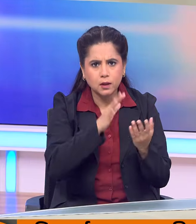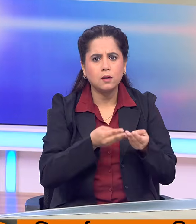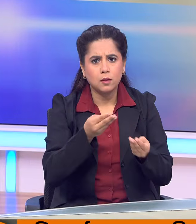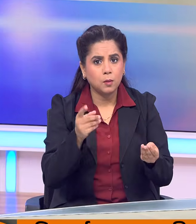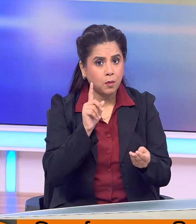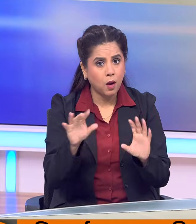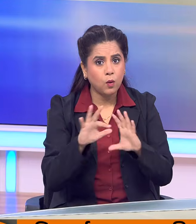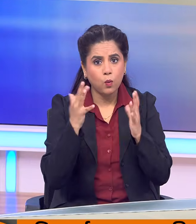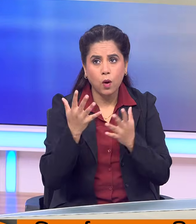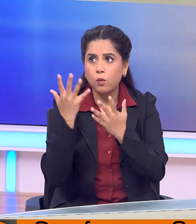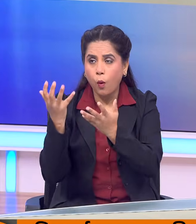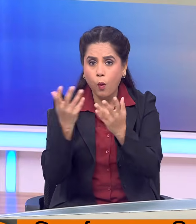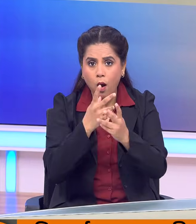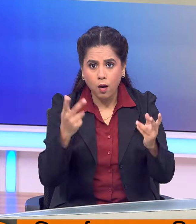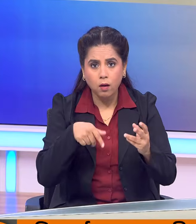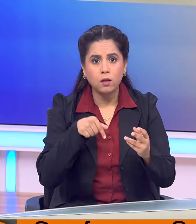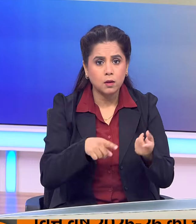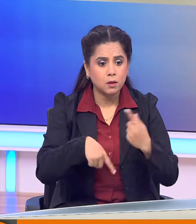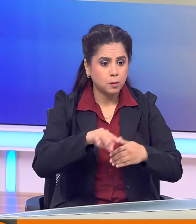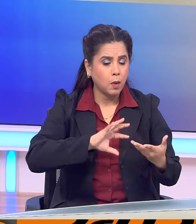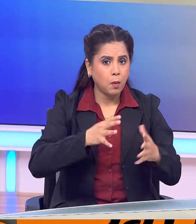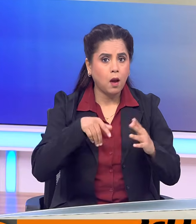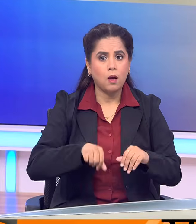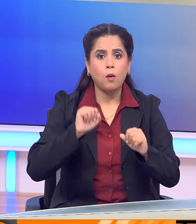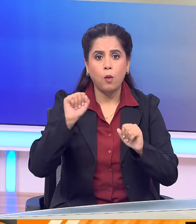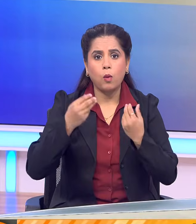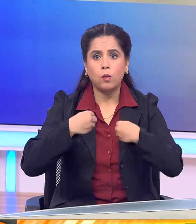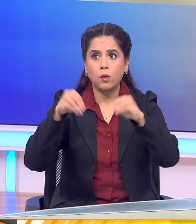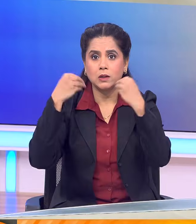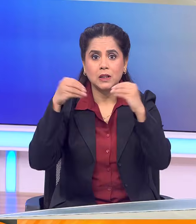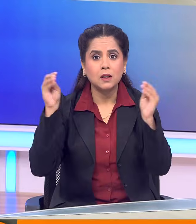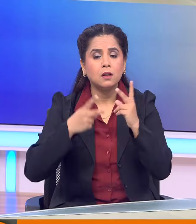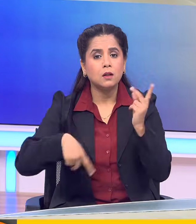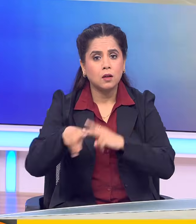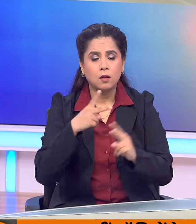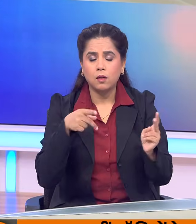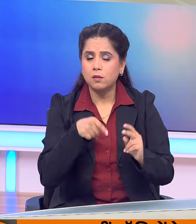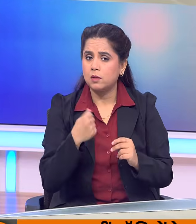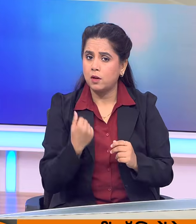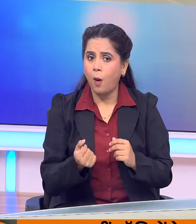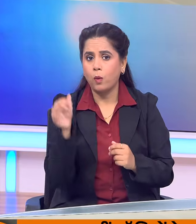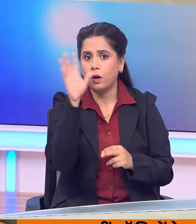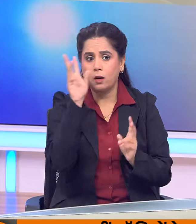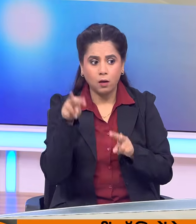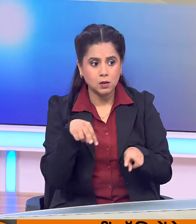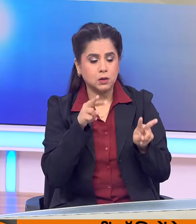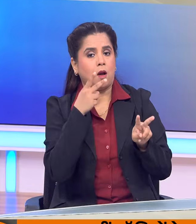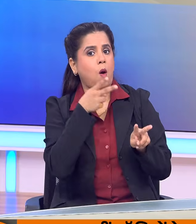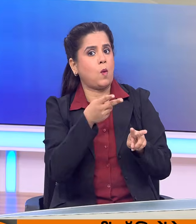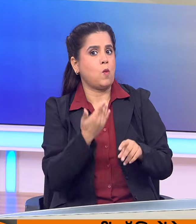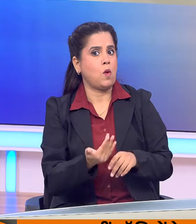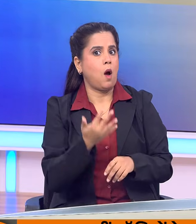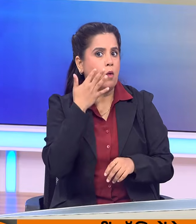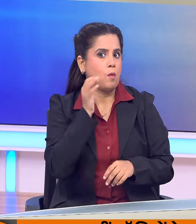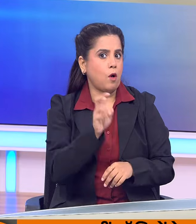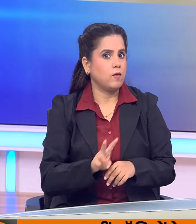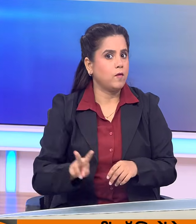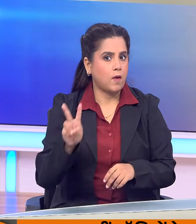बल्कि वैश्विक आपूर्ति श्रृंखला में भी अपना महत्वपूर्ण स्थान बना रहा है।